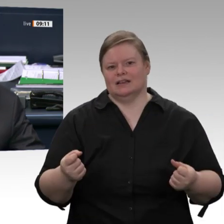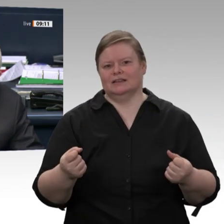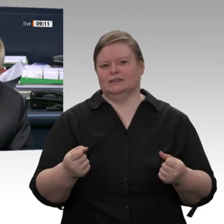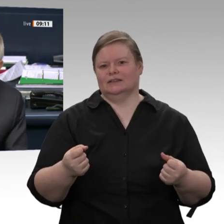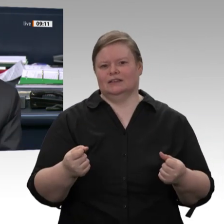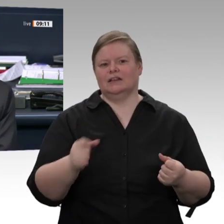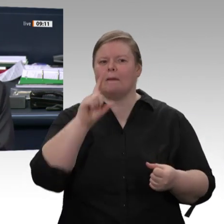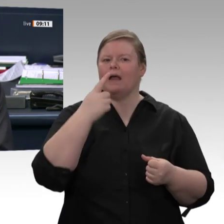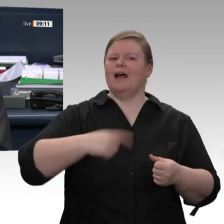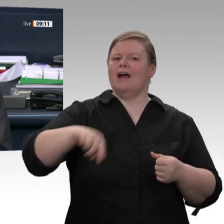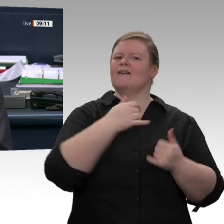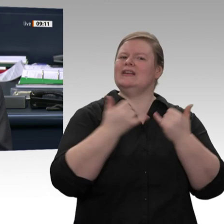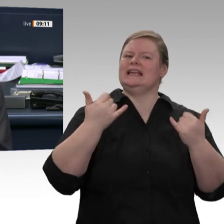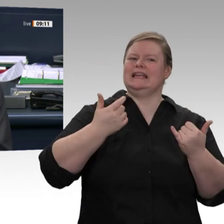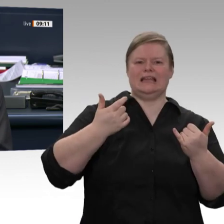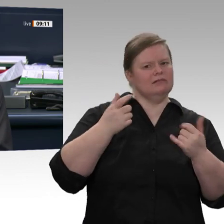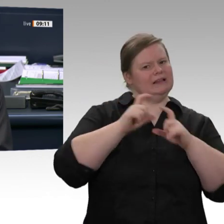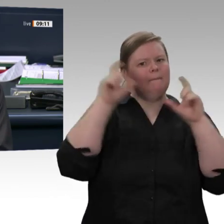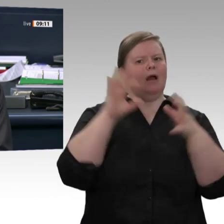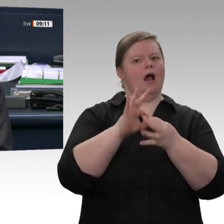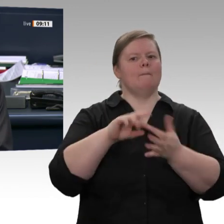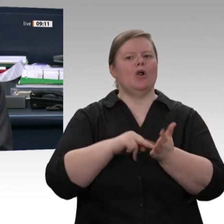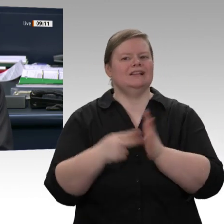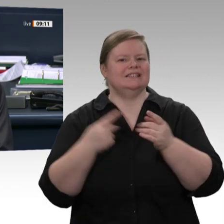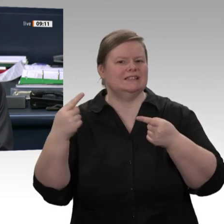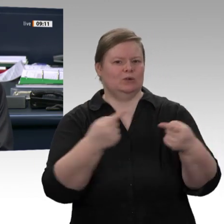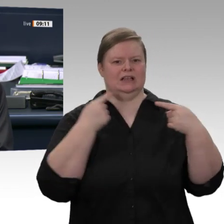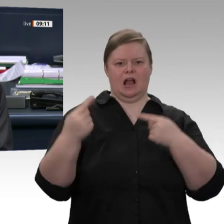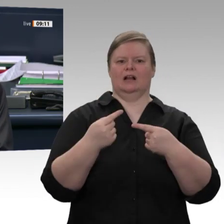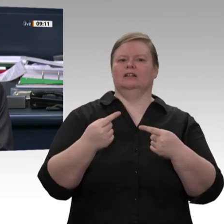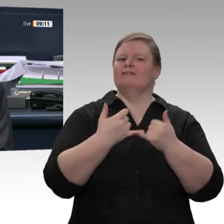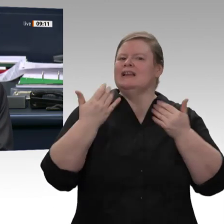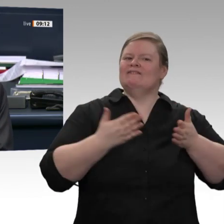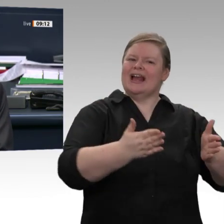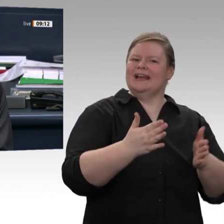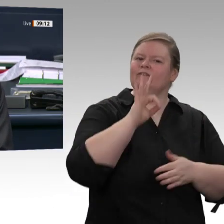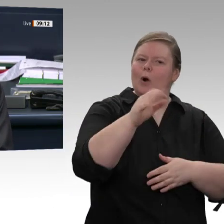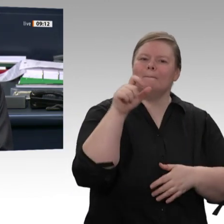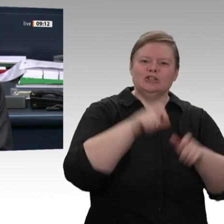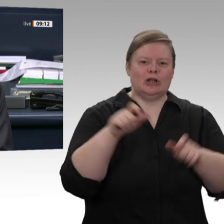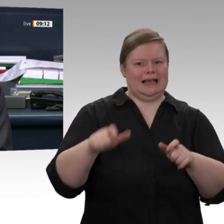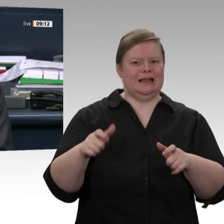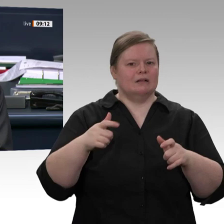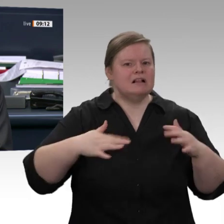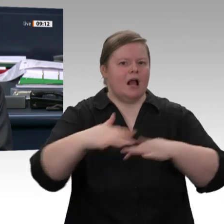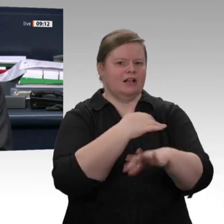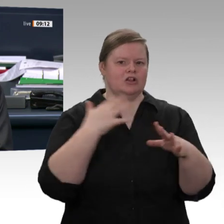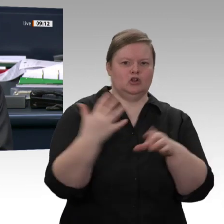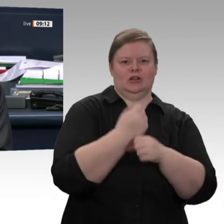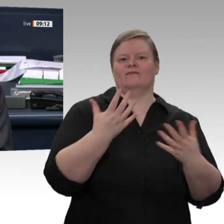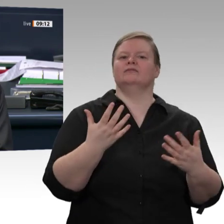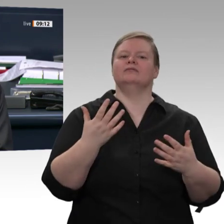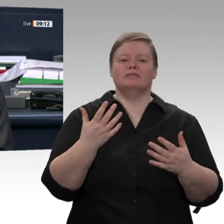mitschuldig. Es braucht Aufrichtigkeit, Selbstkritik, entschlossenes Handeln. Das sind wir den Ermordeten von